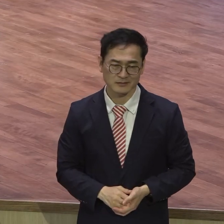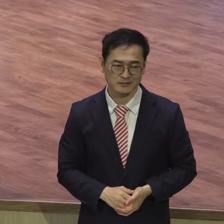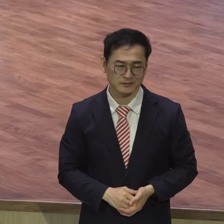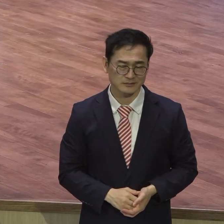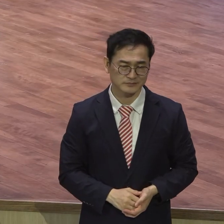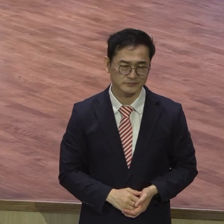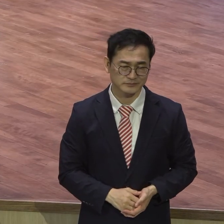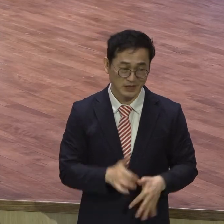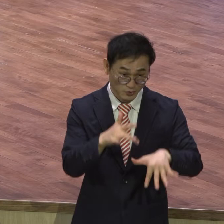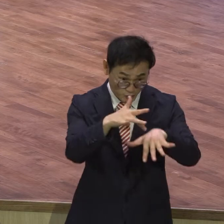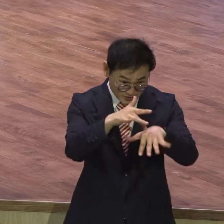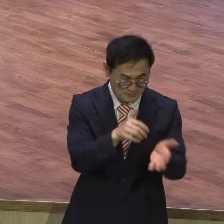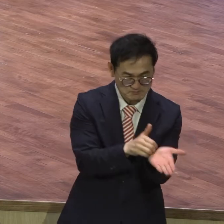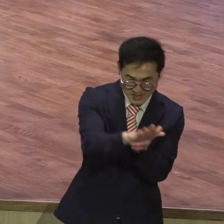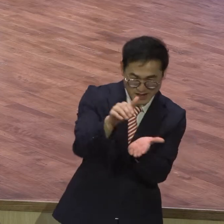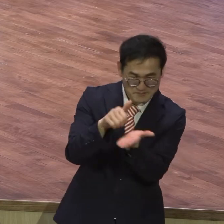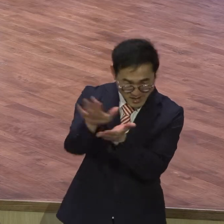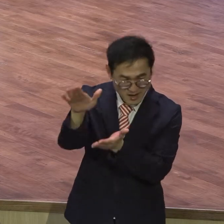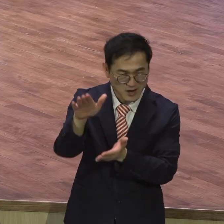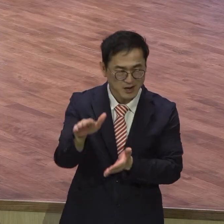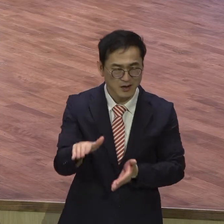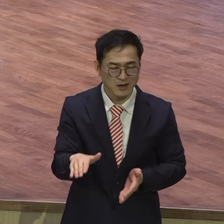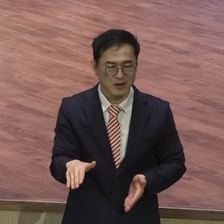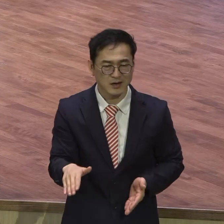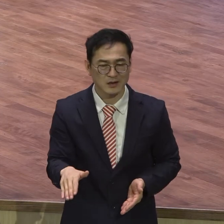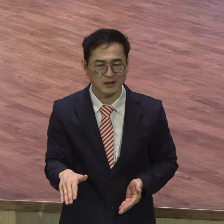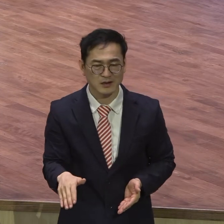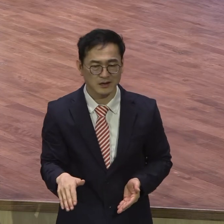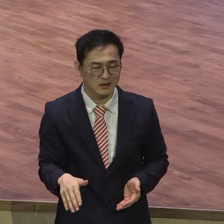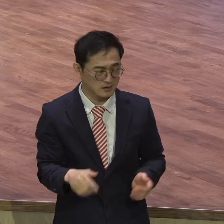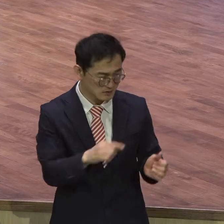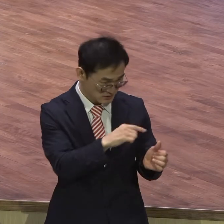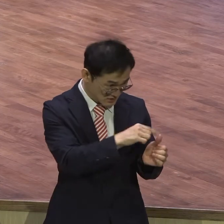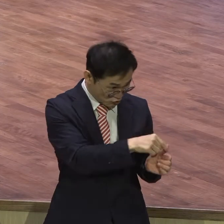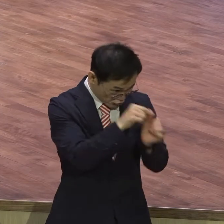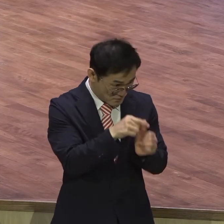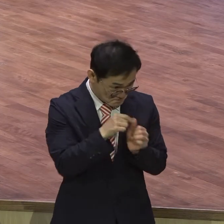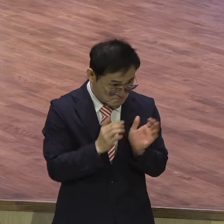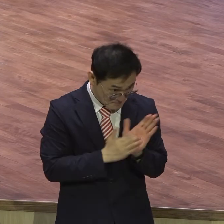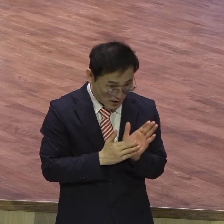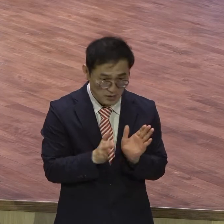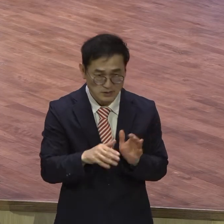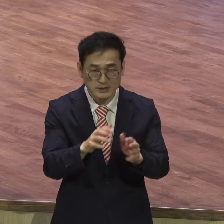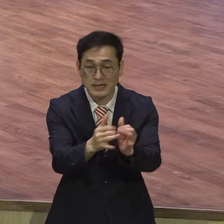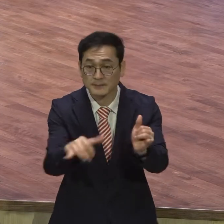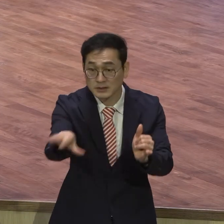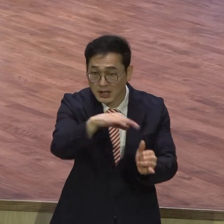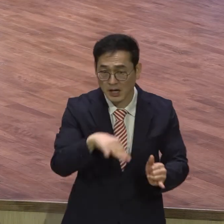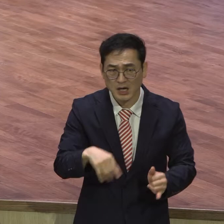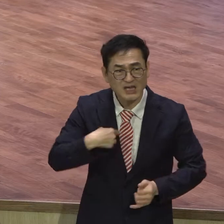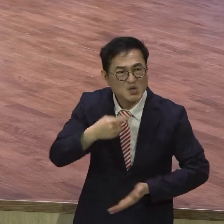치유받았음에도 불구하고 마을 사람들의 마음은 냉랭했습니다